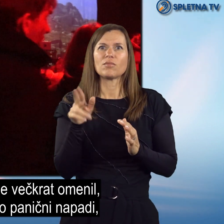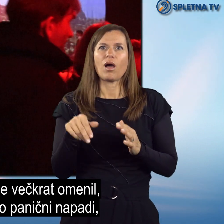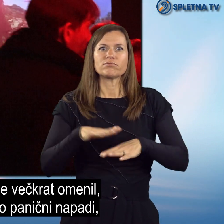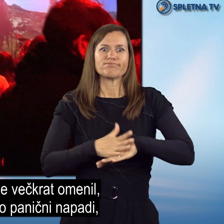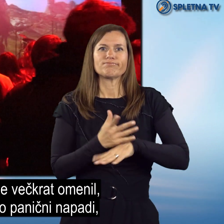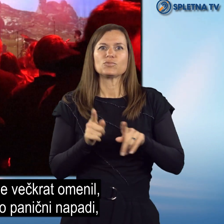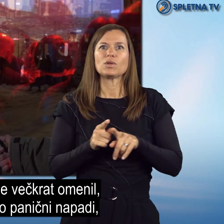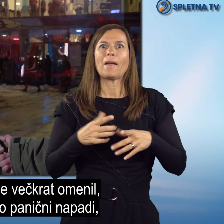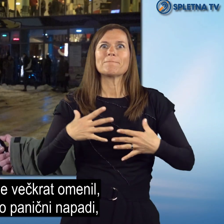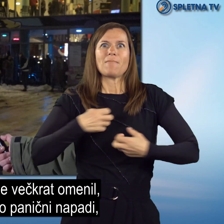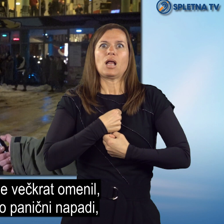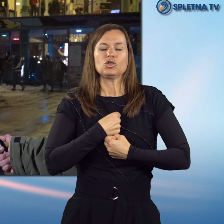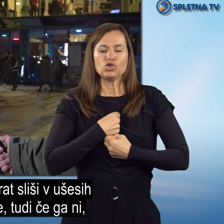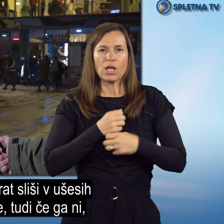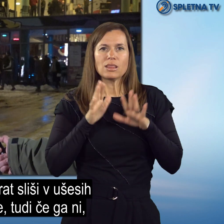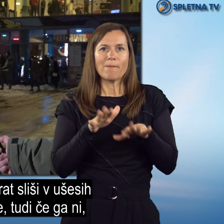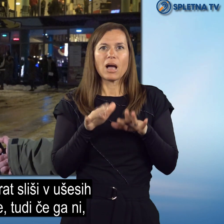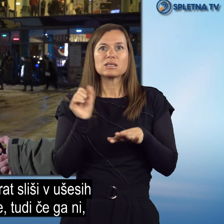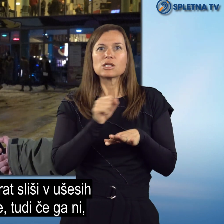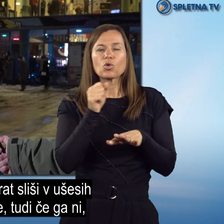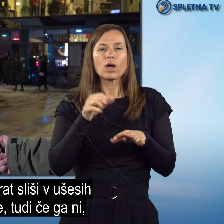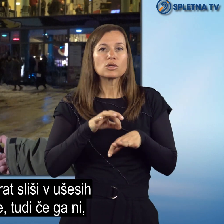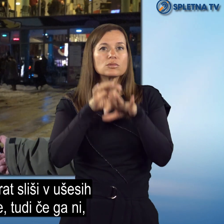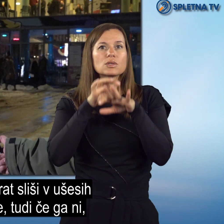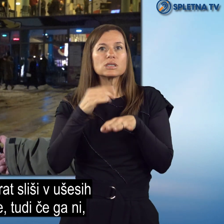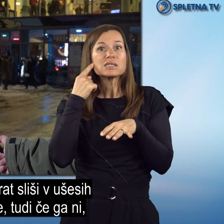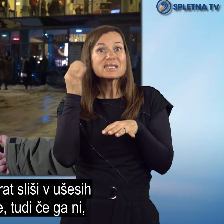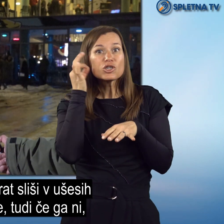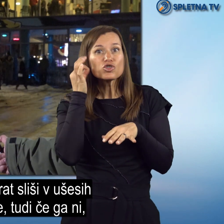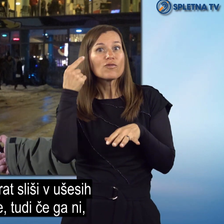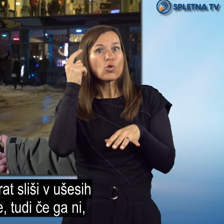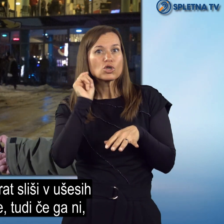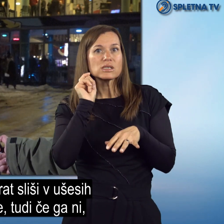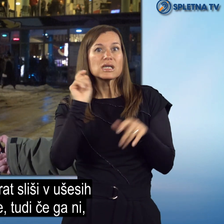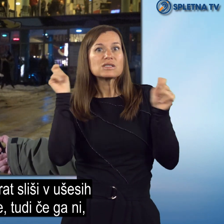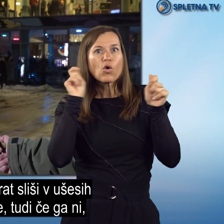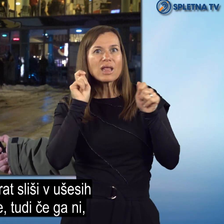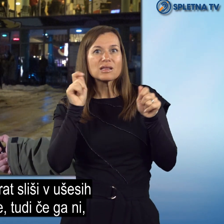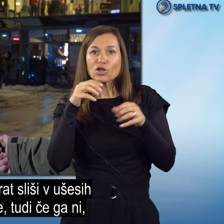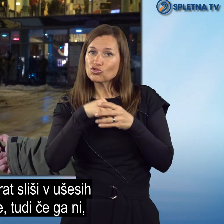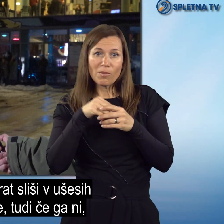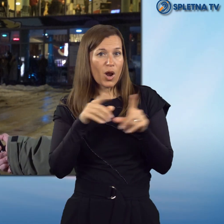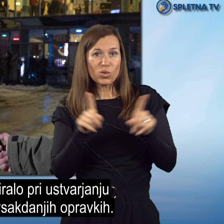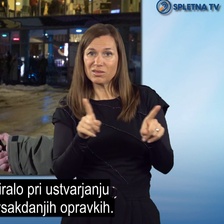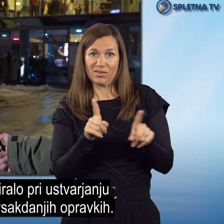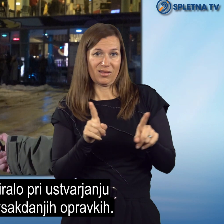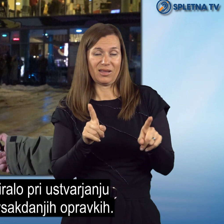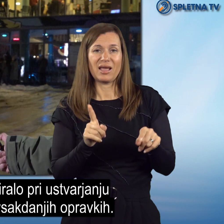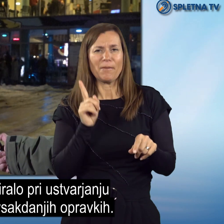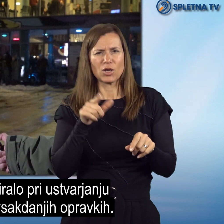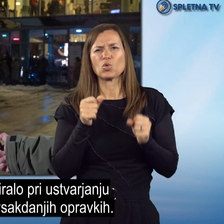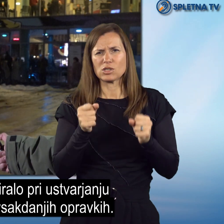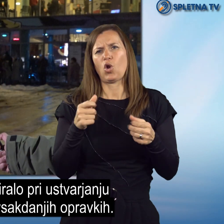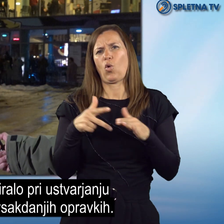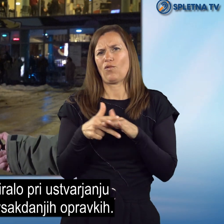dajejo panični napadi, zato ker dostikrat sliši v ušesih zvonjenje, tudi če ga ni tam, in ga